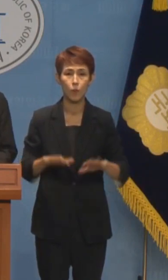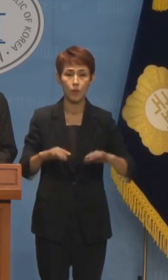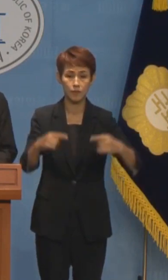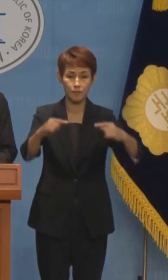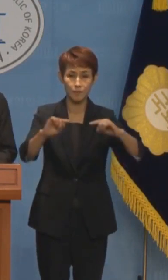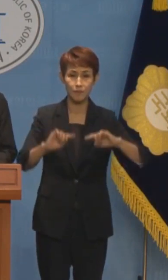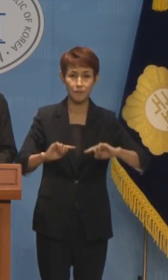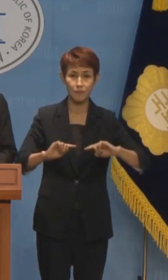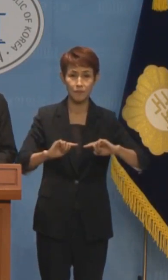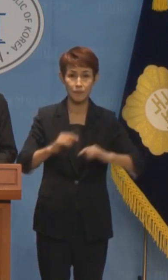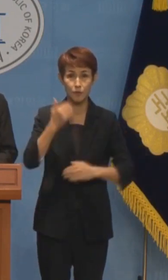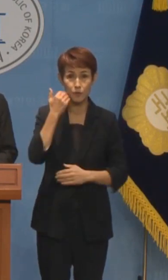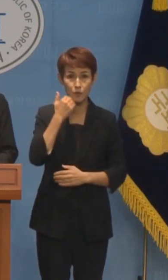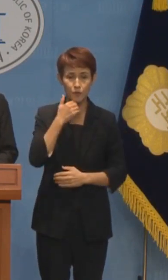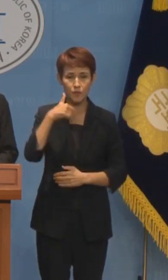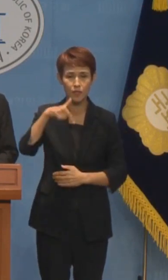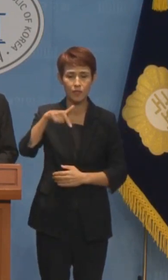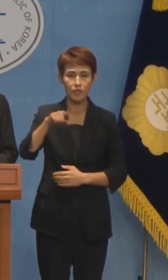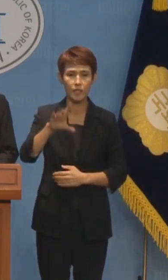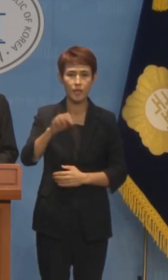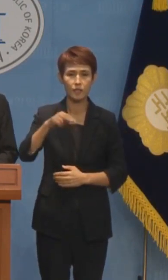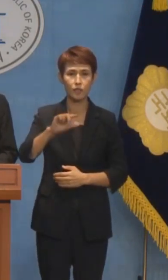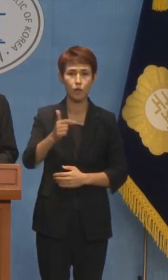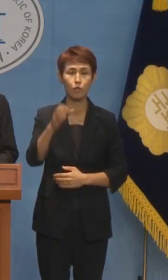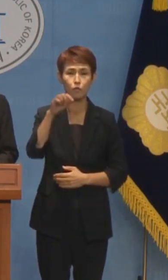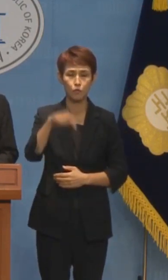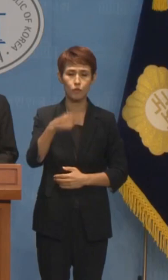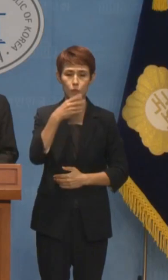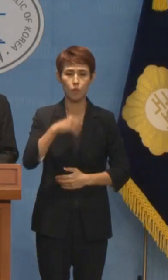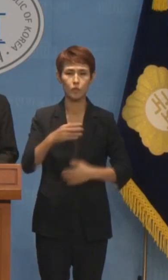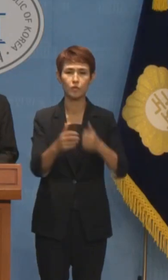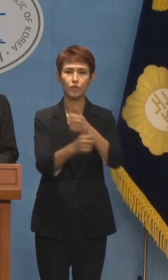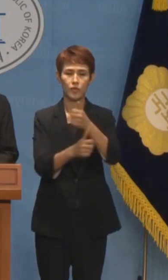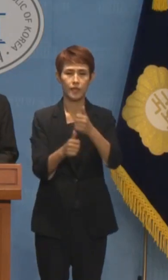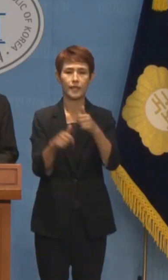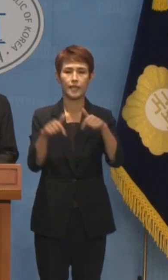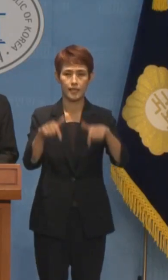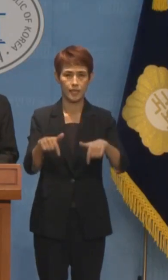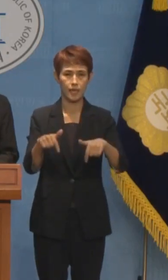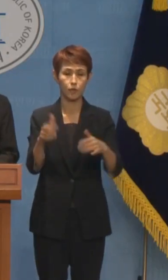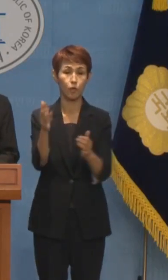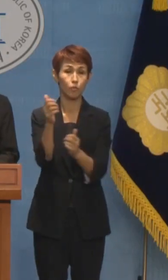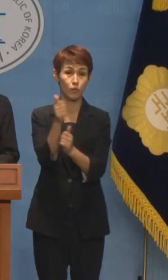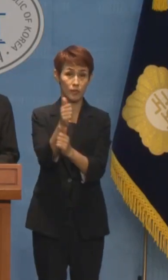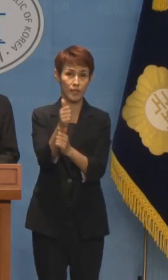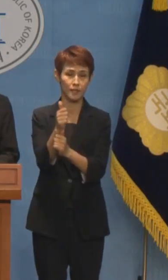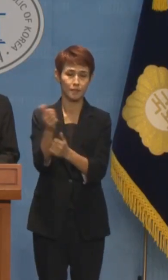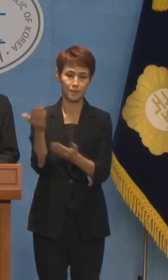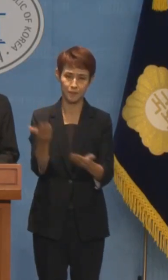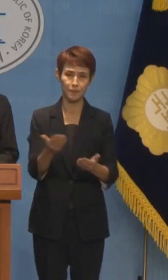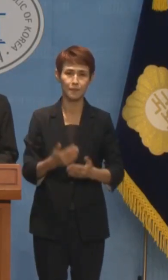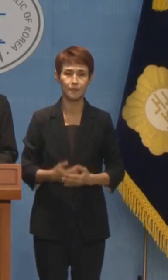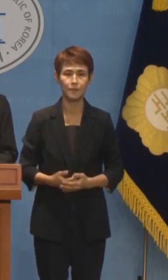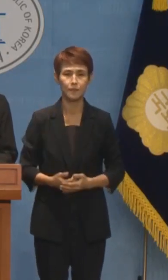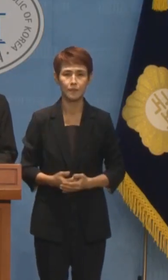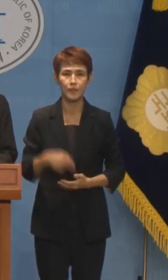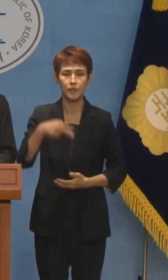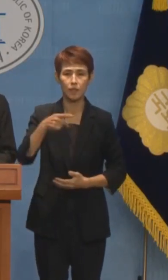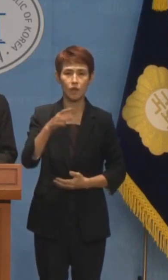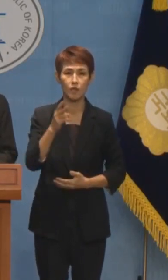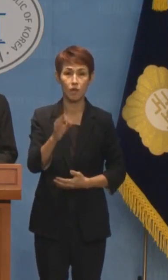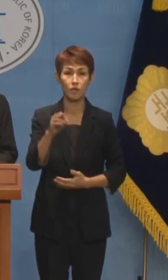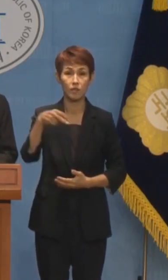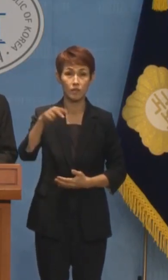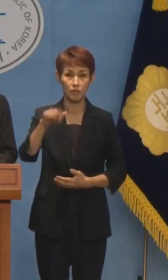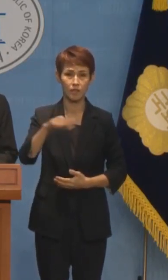어 강선우 보건복지위원회 더불어민주당 간사님이자 부위원장님 참석해 주셨고요 그리고 서영석 의원님도